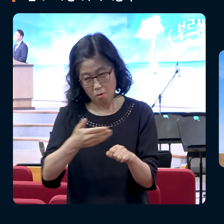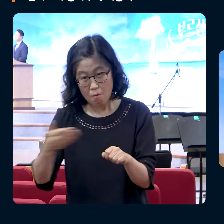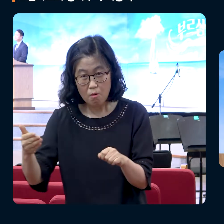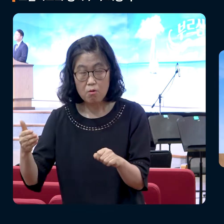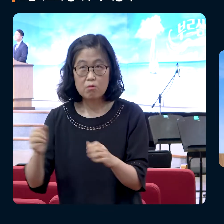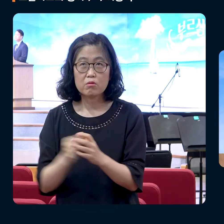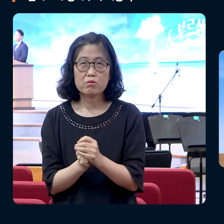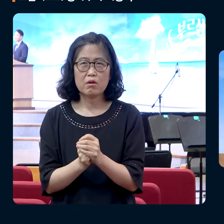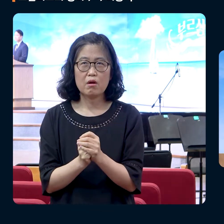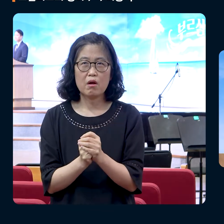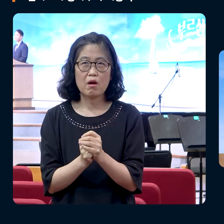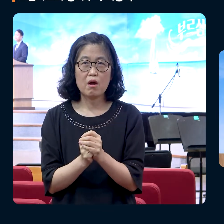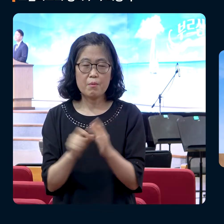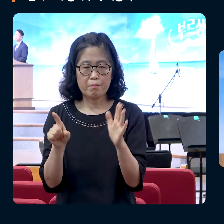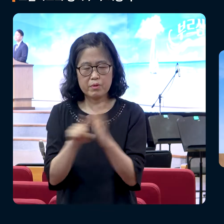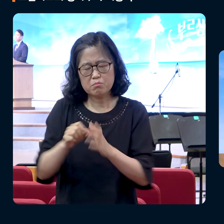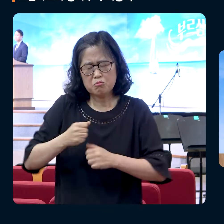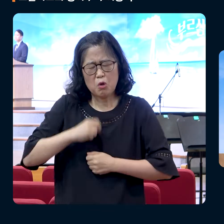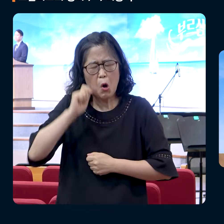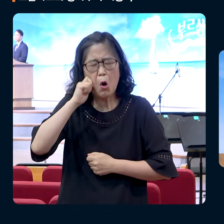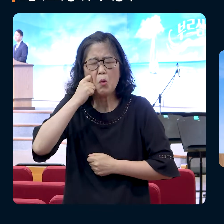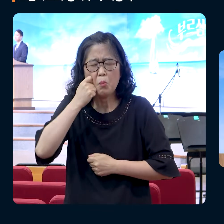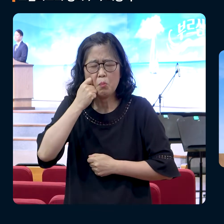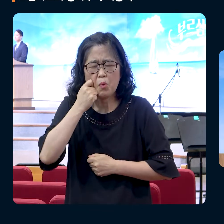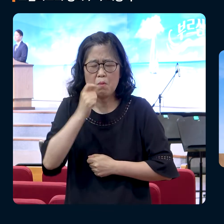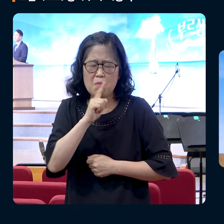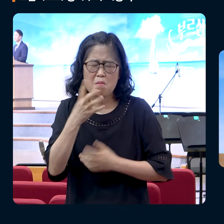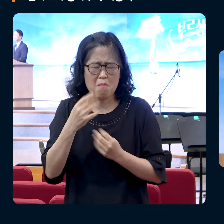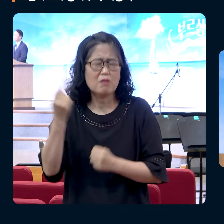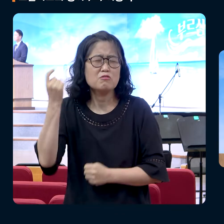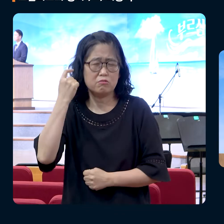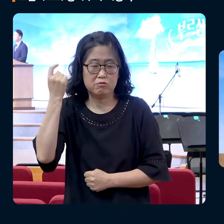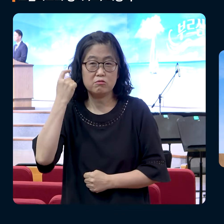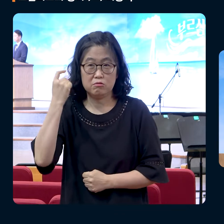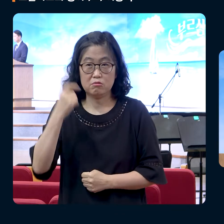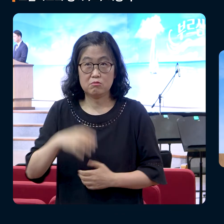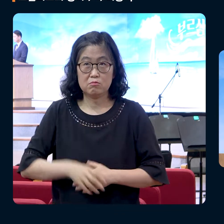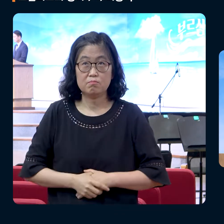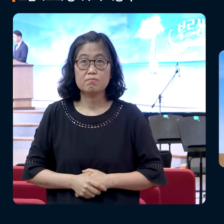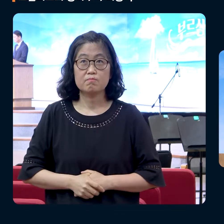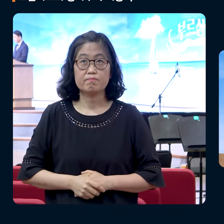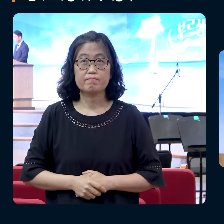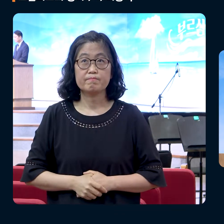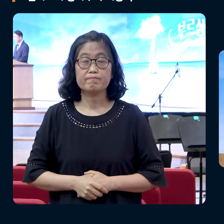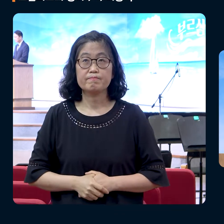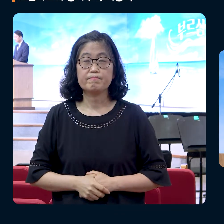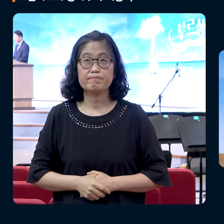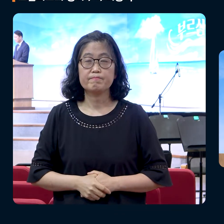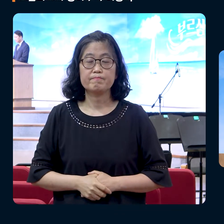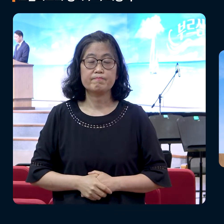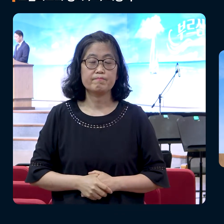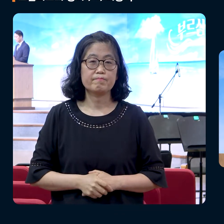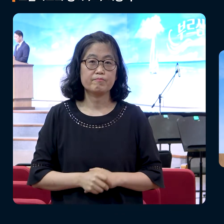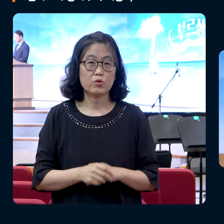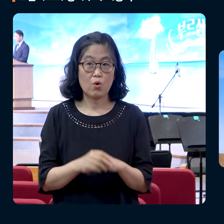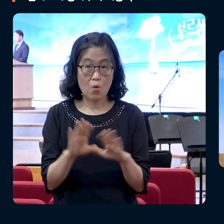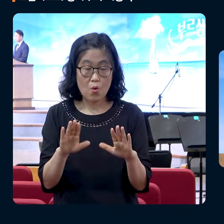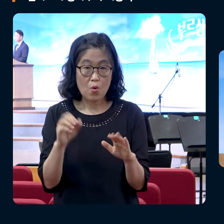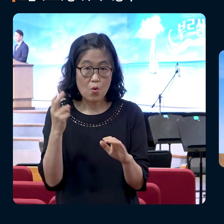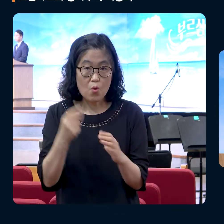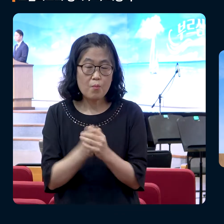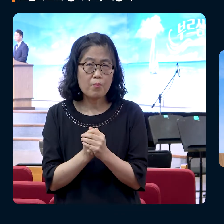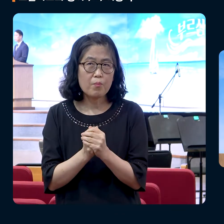그런 이야기들이 훨씬 더 많이 들려오고, 그런 이야기들을 많이 하게 됐던 시간들을 우리는 지나왔습니다.